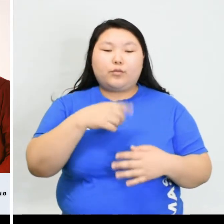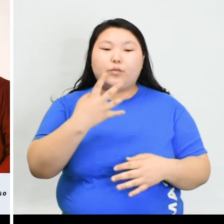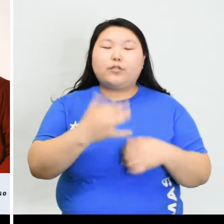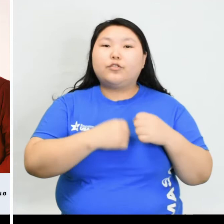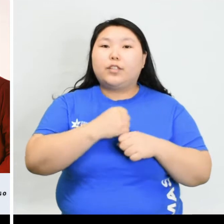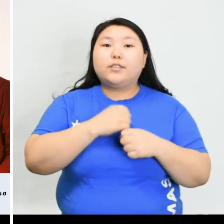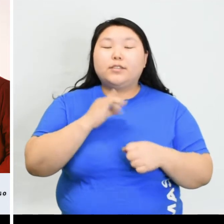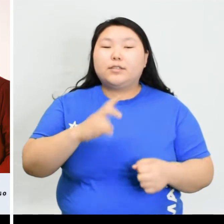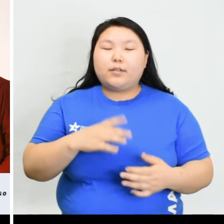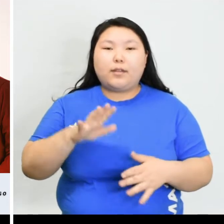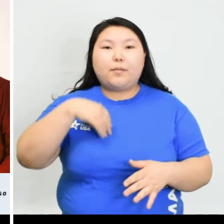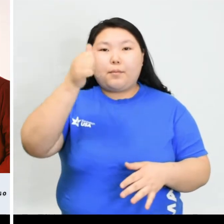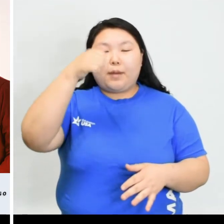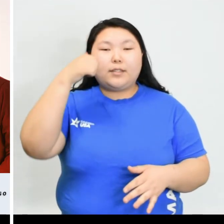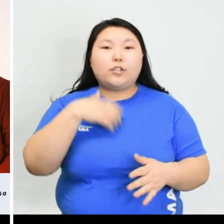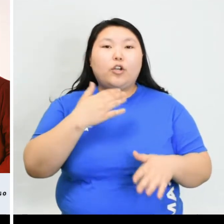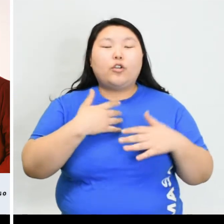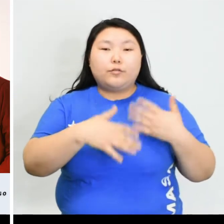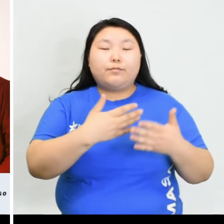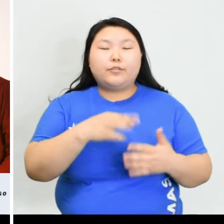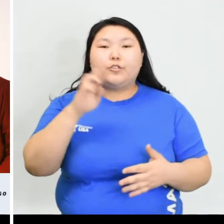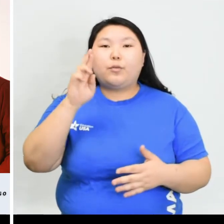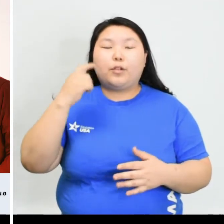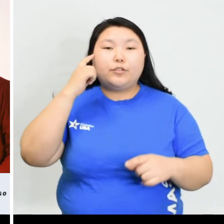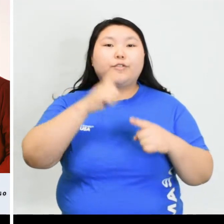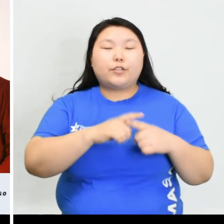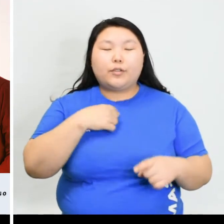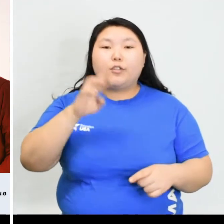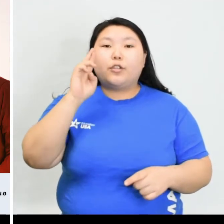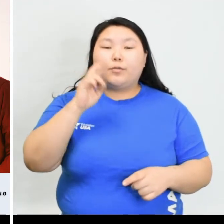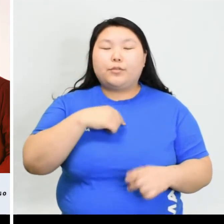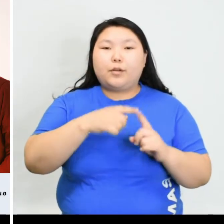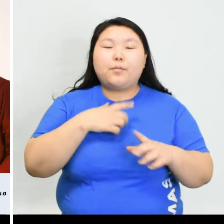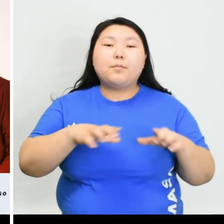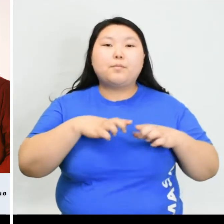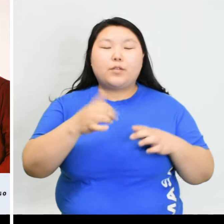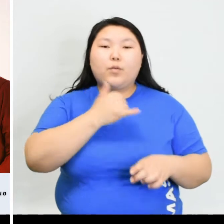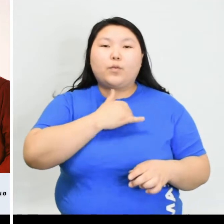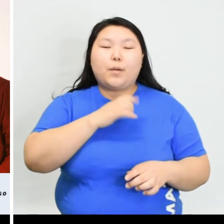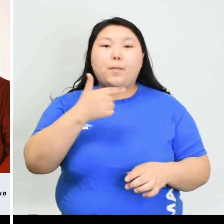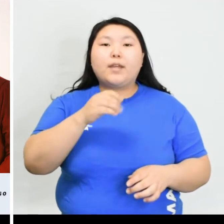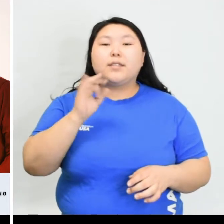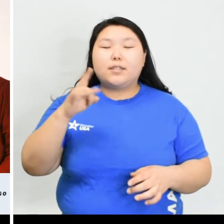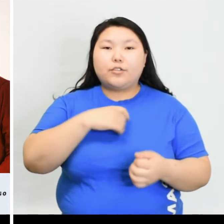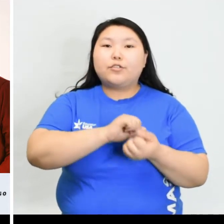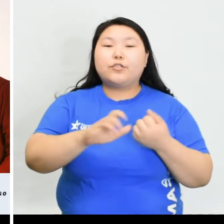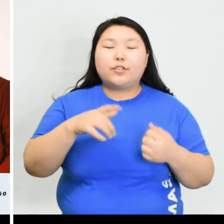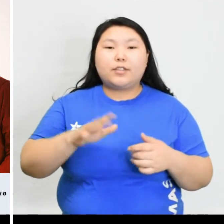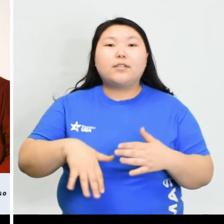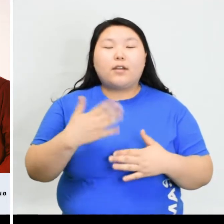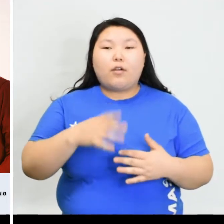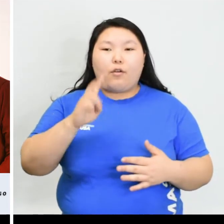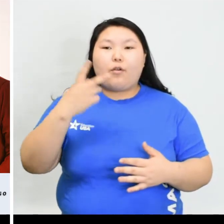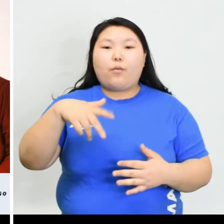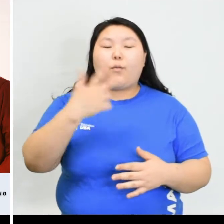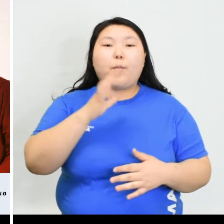тэндээ 4-5 жил ажилласноогүй. Тэгээд магистра хөөхөр Япон зориод Японд би бизнес удирдлагын магистра төгсөөд